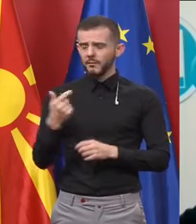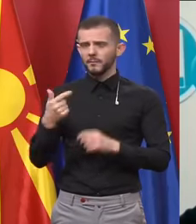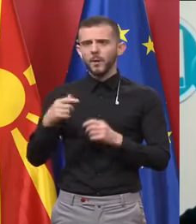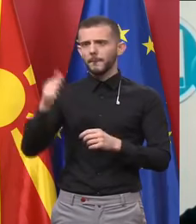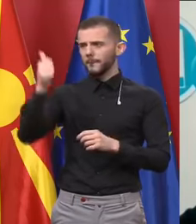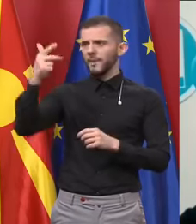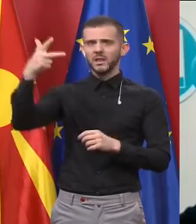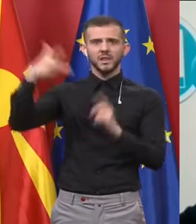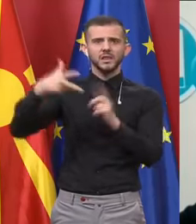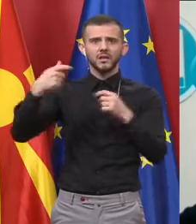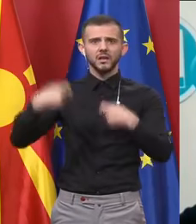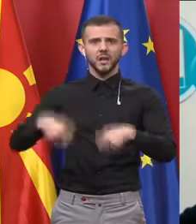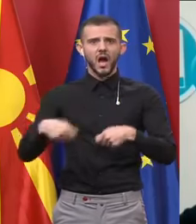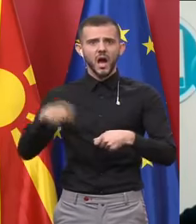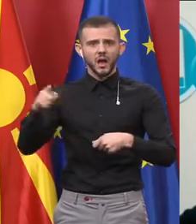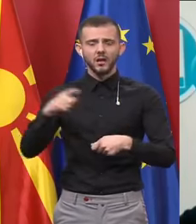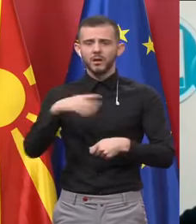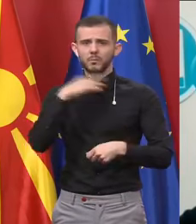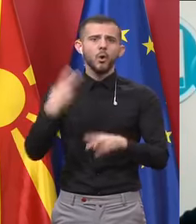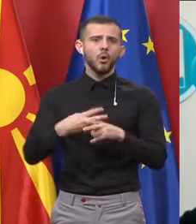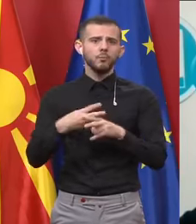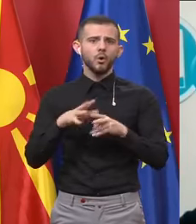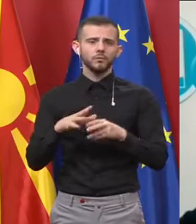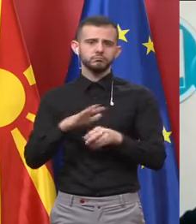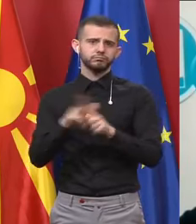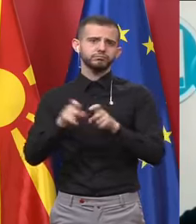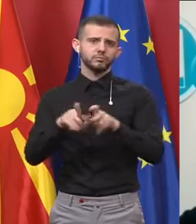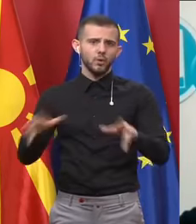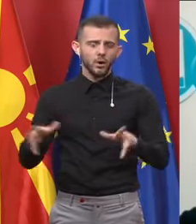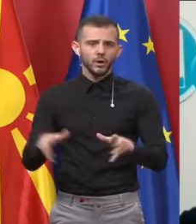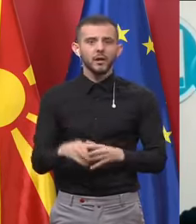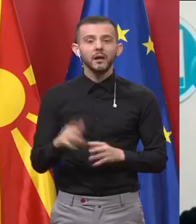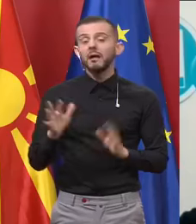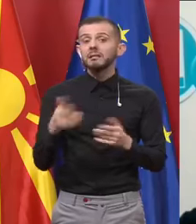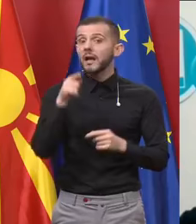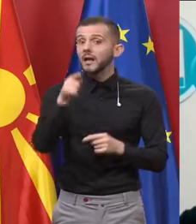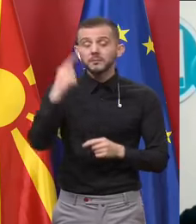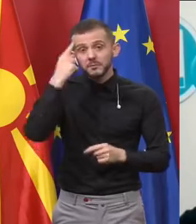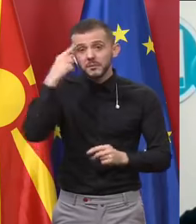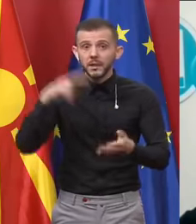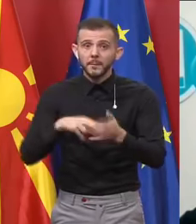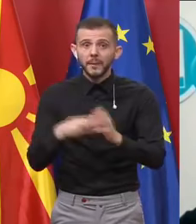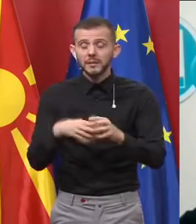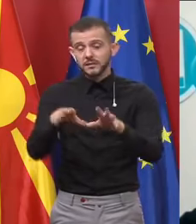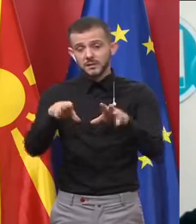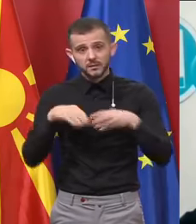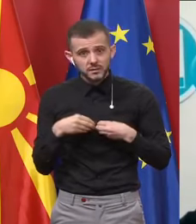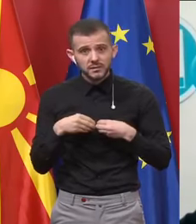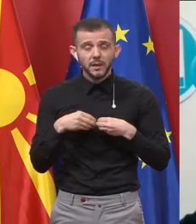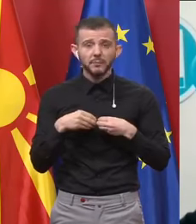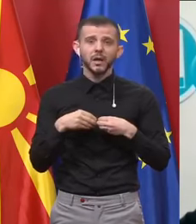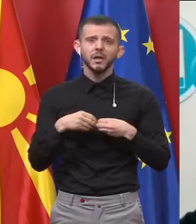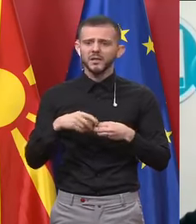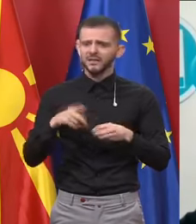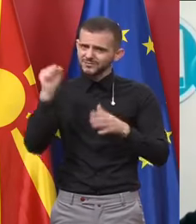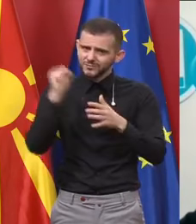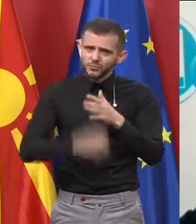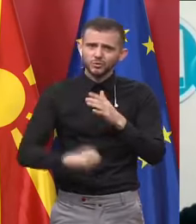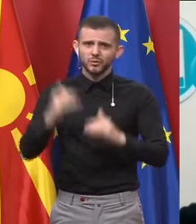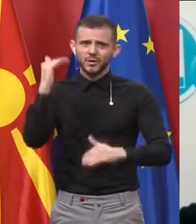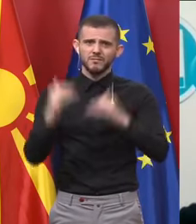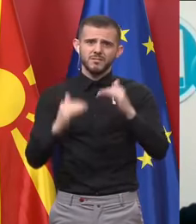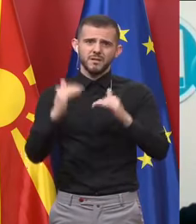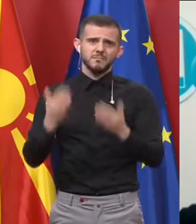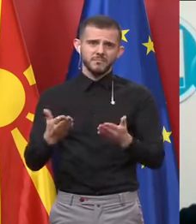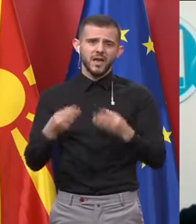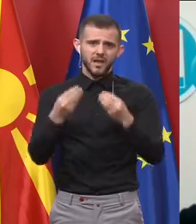на заболени лица. Дали планирате да се преземат некакви поригорозни